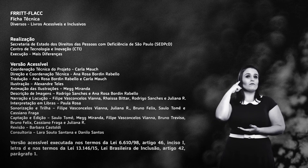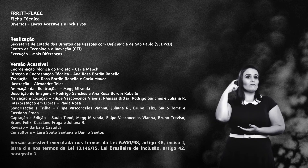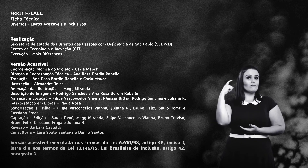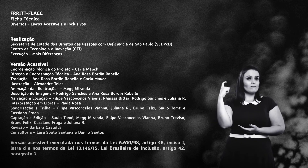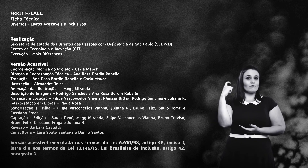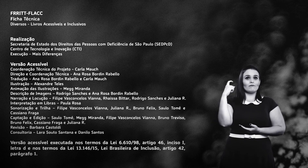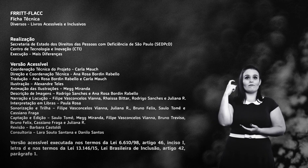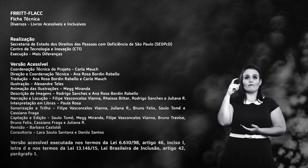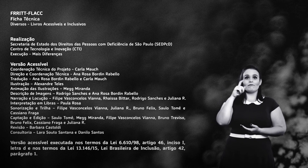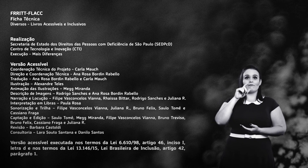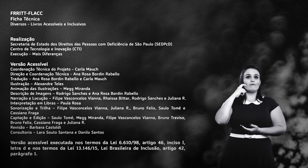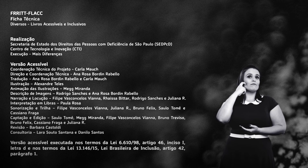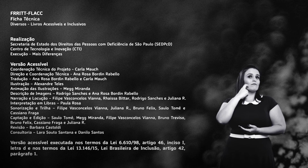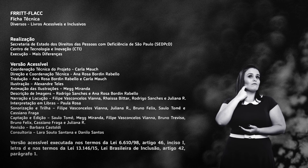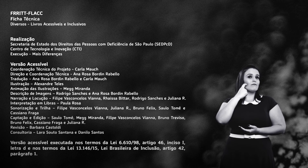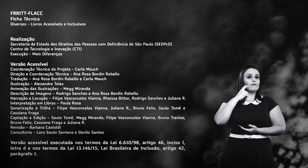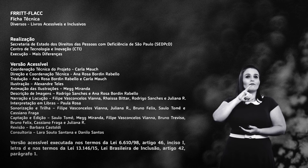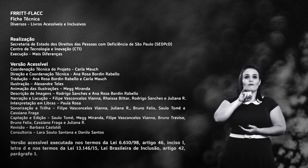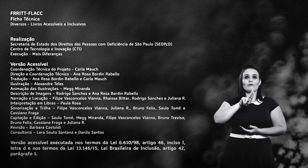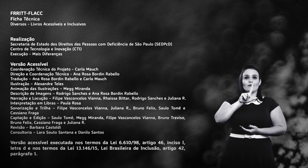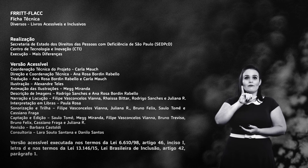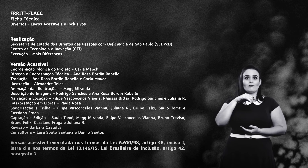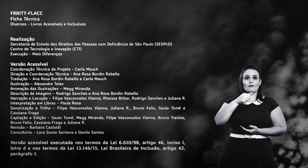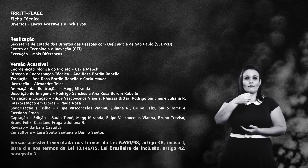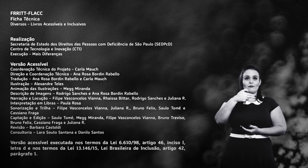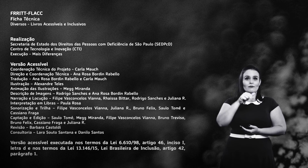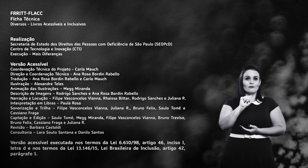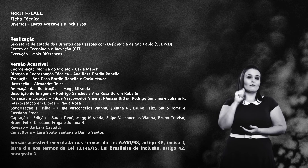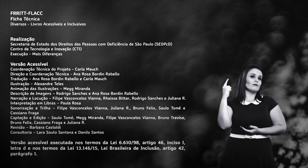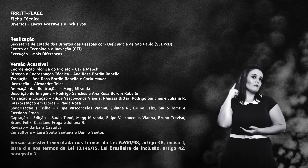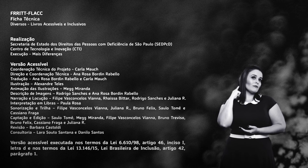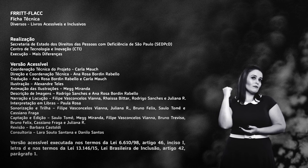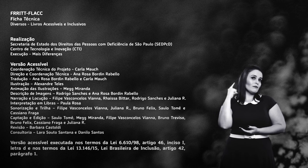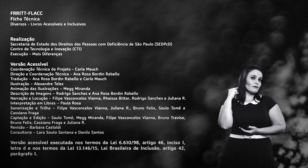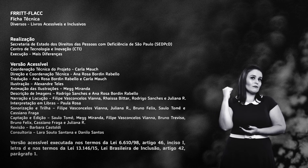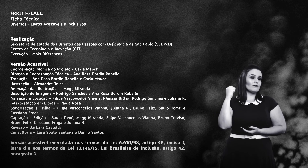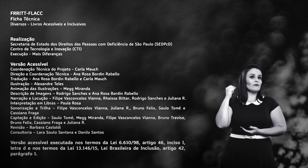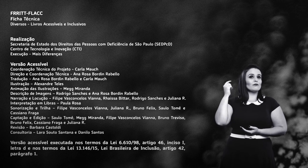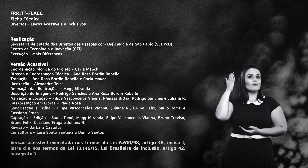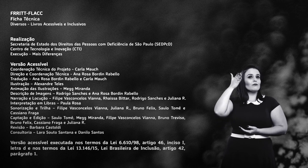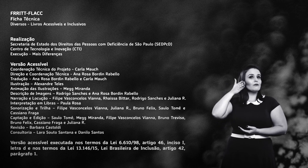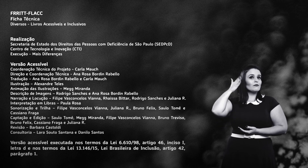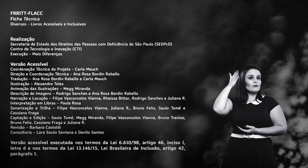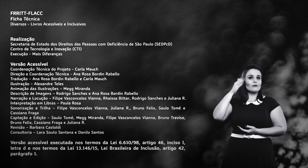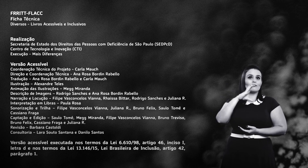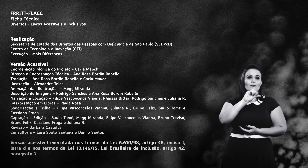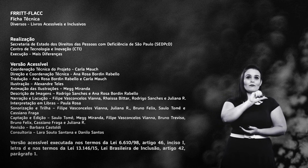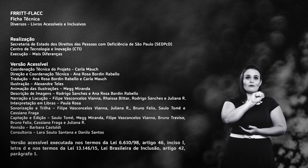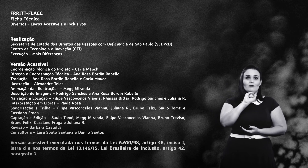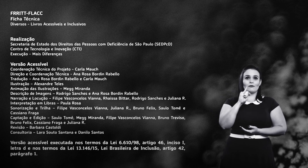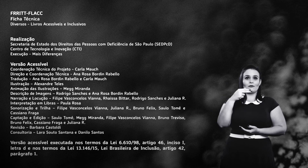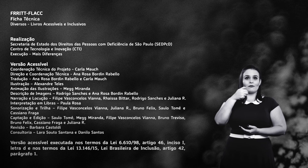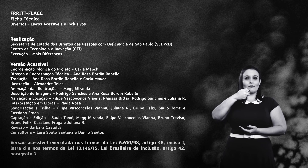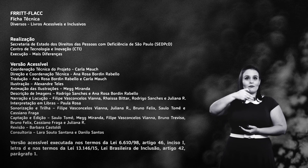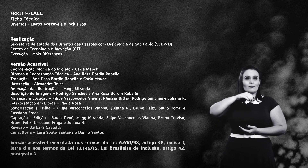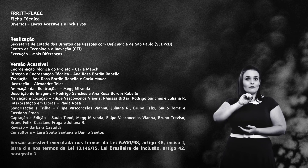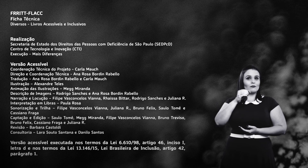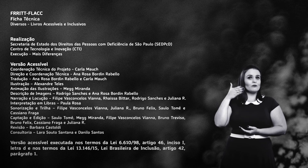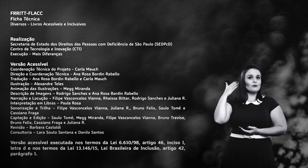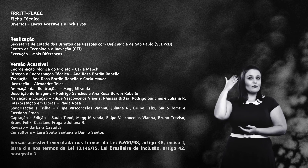e trilha: Felipe Vasconcelos Viana, Juliana R., Bruno Félix, Saulo Tomé e Cassiano Fraga. Captação e